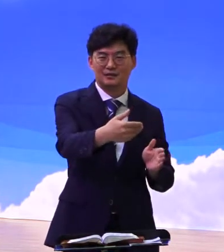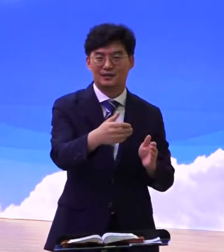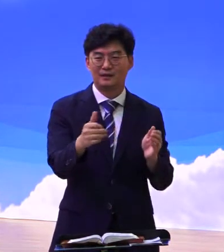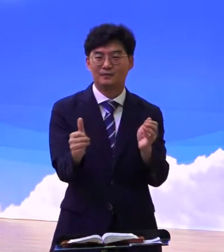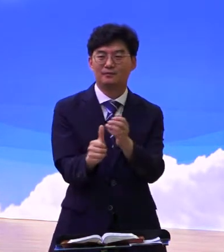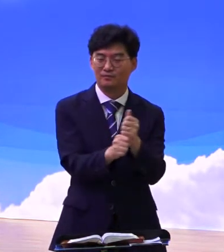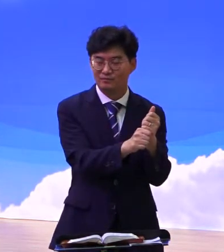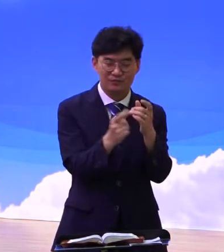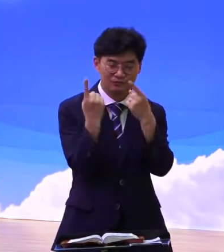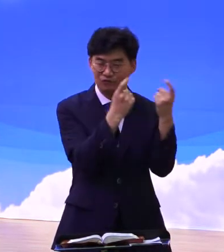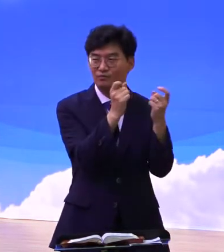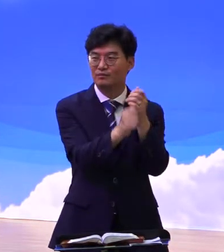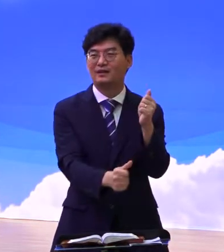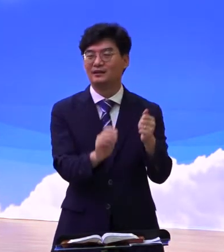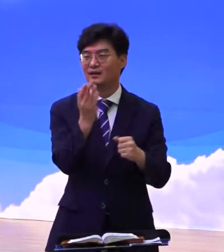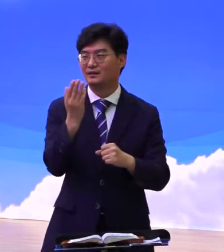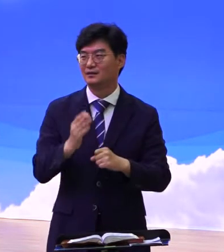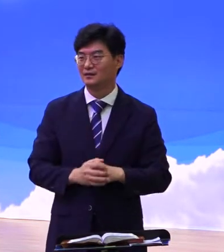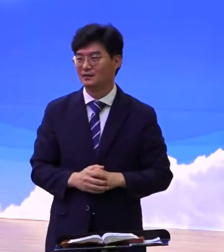것입니다.